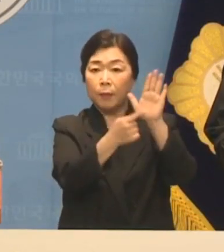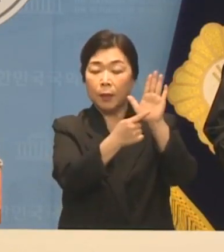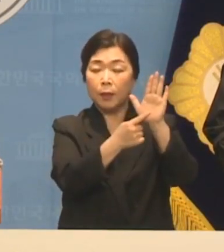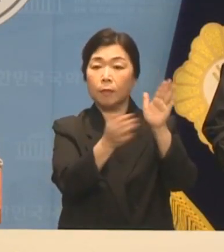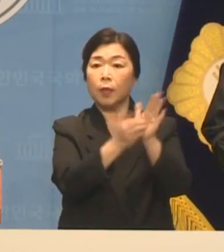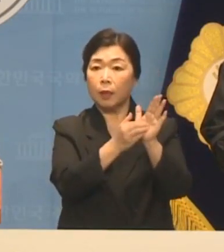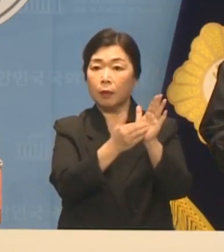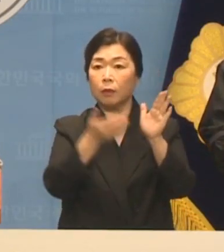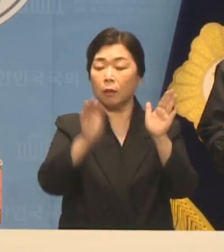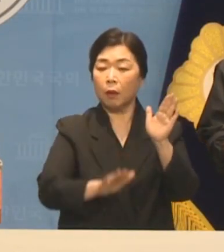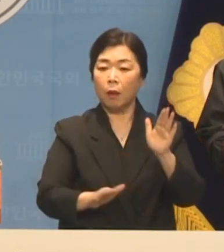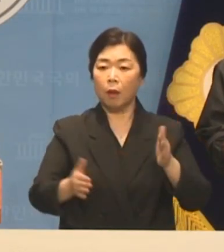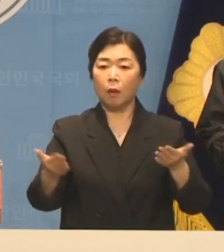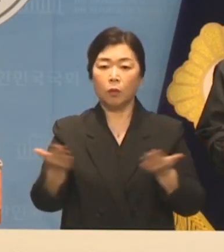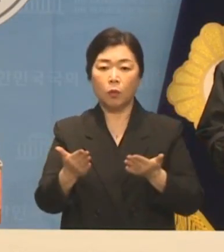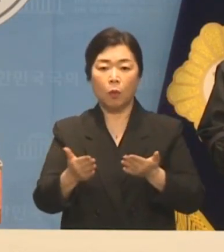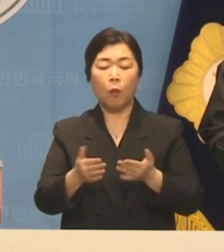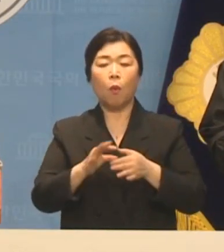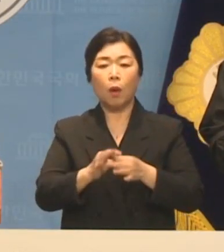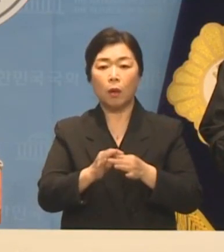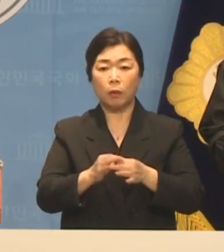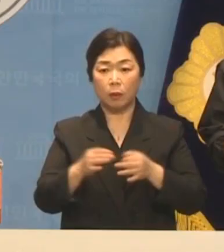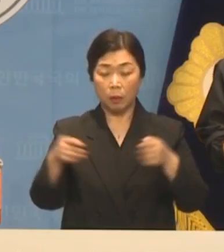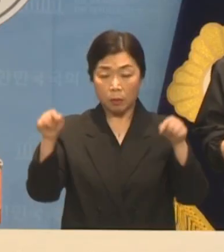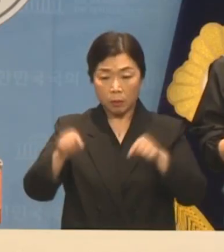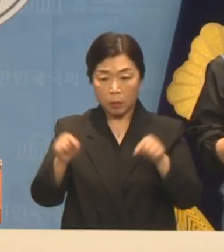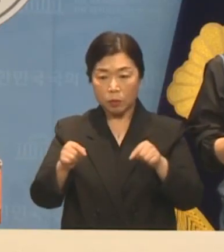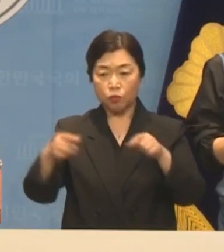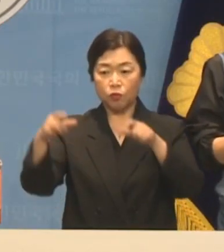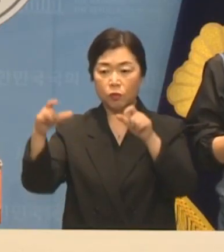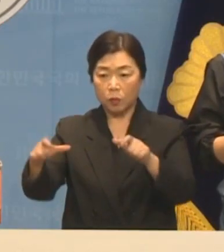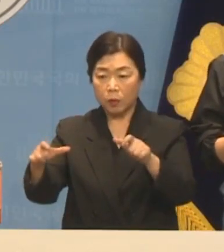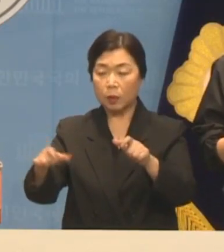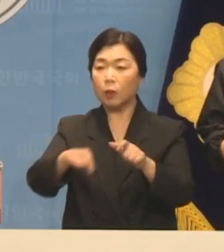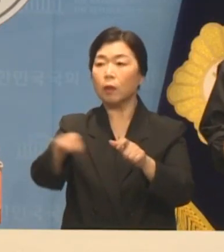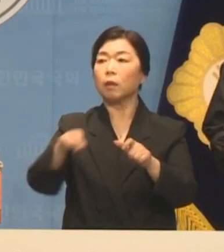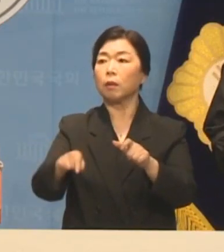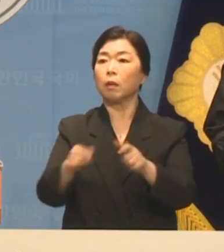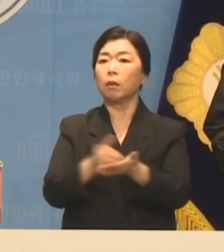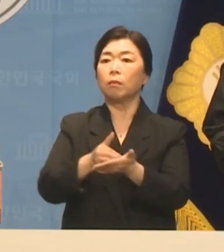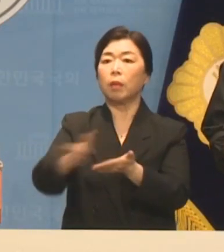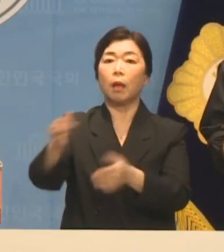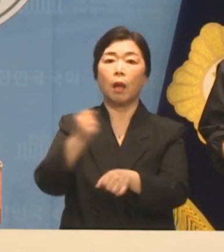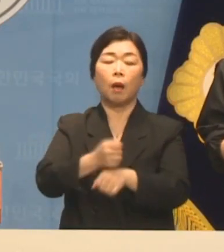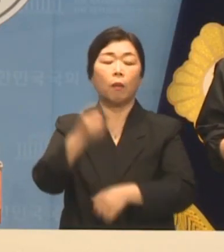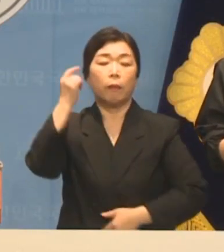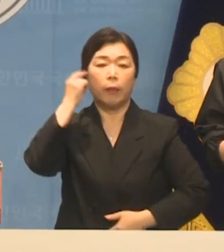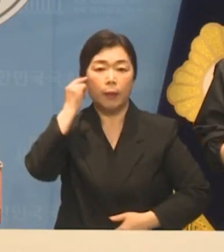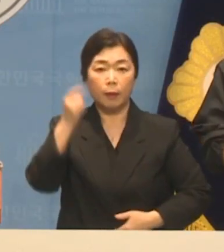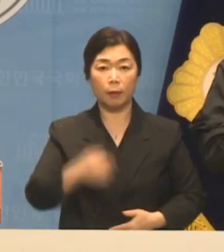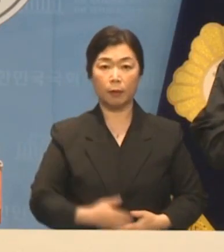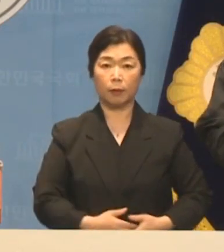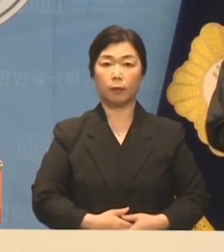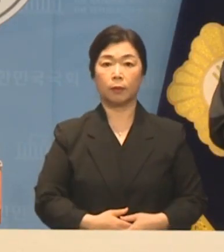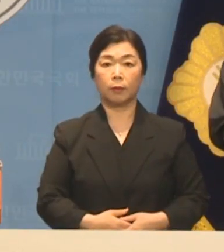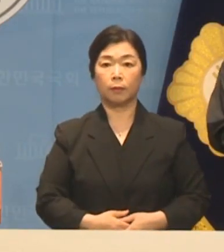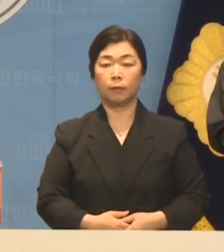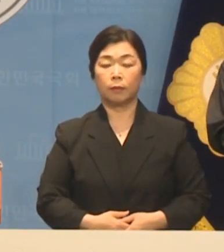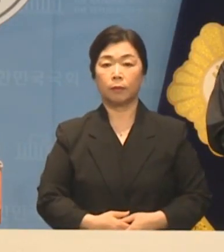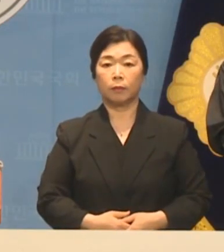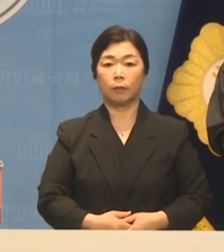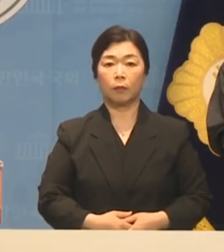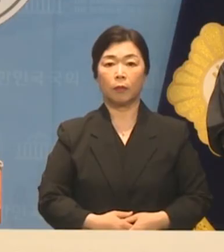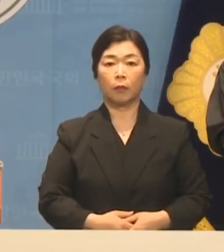그런데 노동 쟁의 중인 조합원 구역을 일방적으로 클렌징 시킬 수가 있는 것입니까?